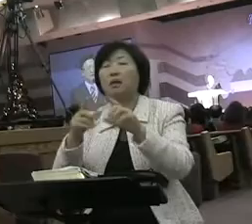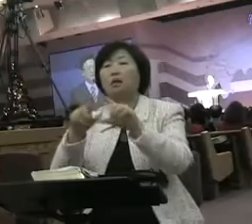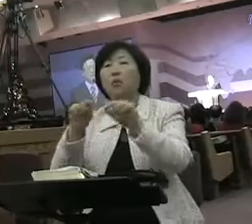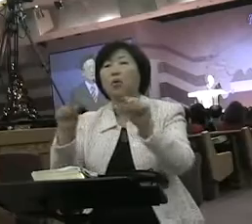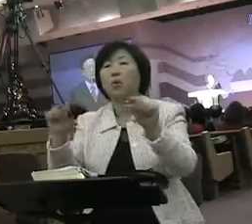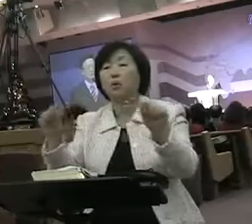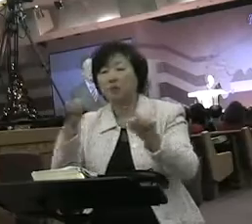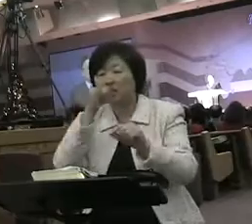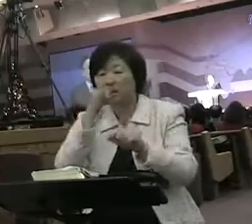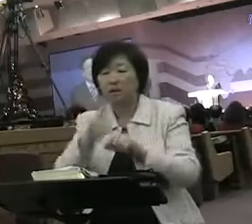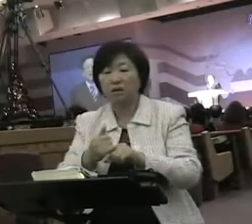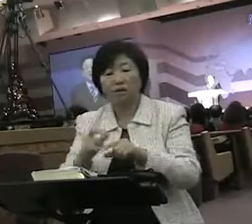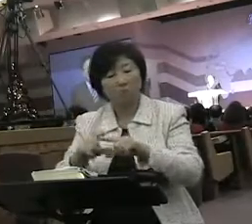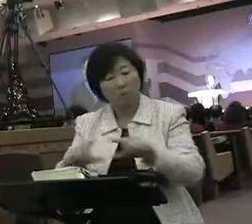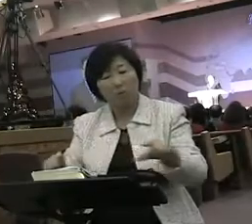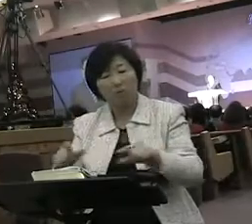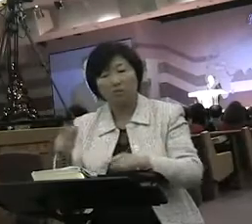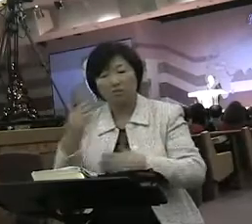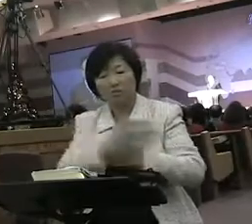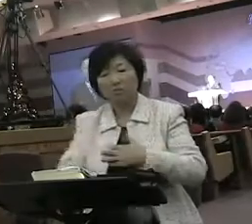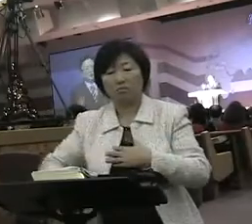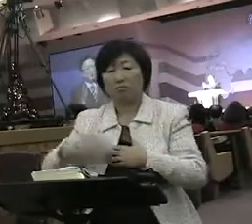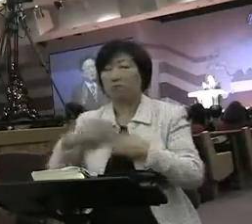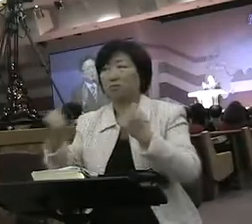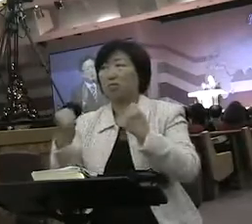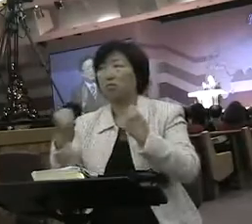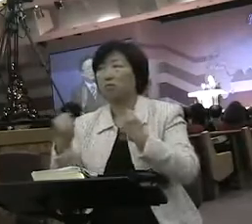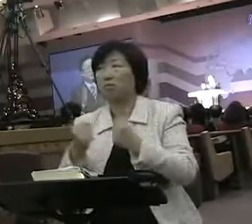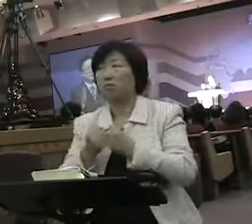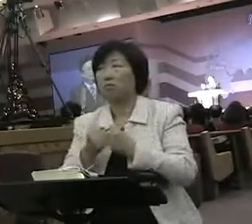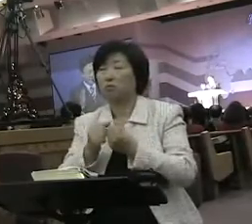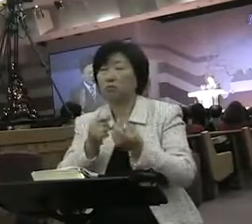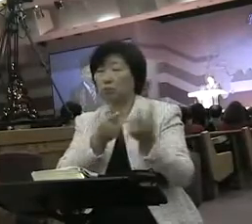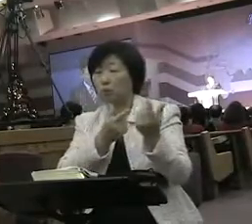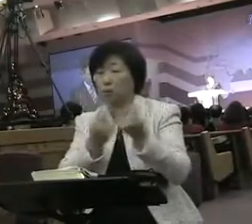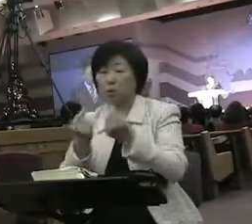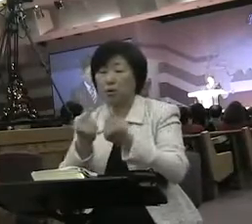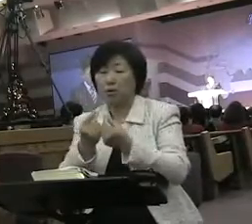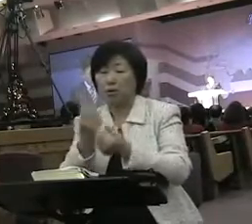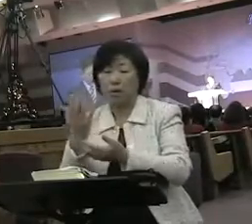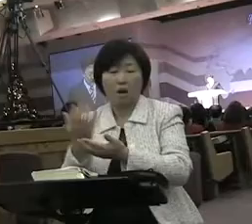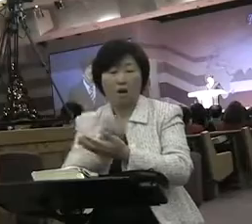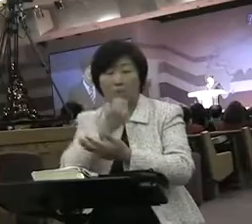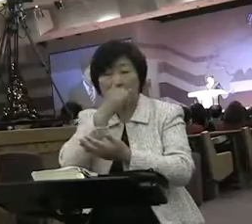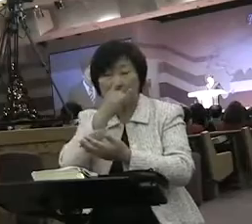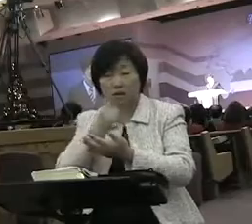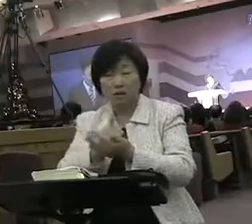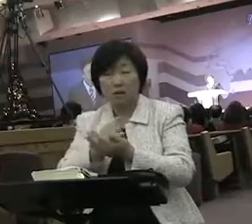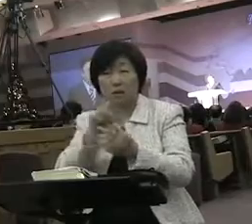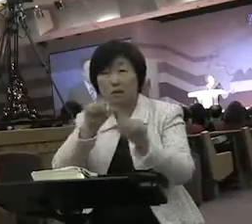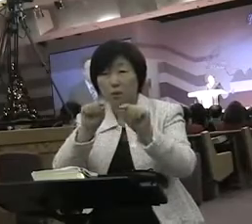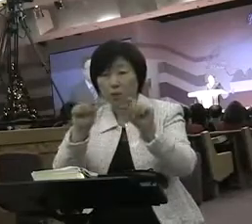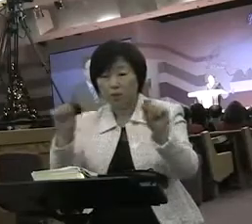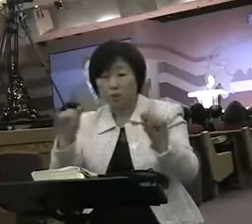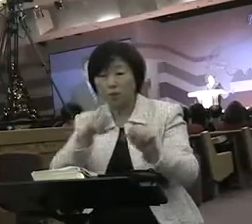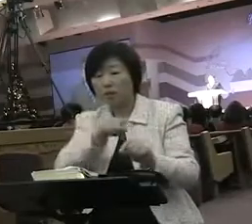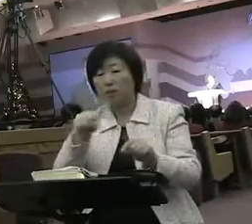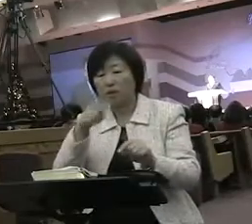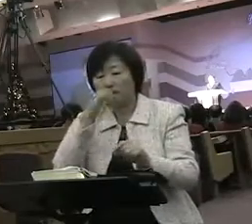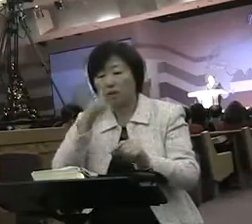있겠지만 보통 건강한 교회 하면 거의 공통적으로 가지고 있는 몇 가지 요소들이 있습니다.